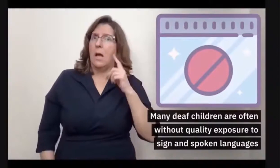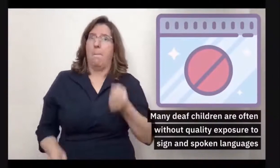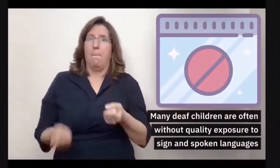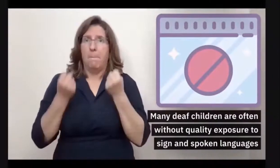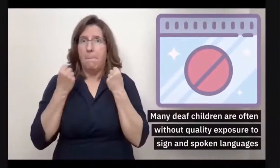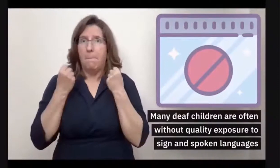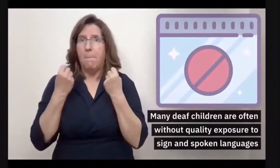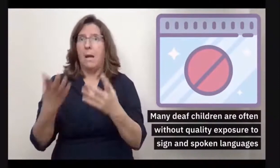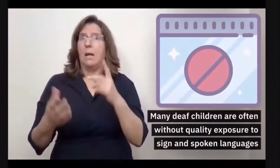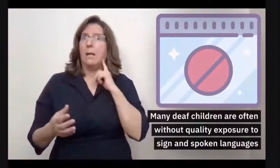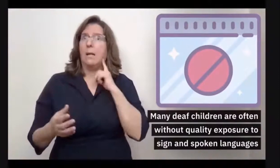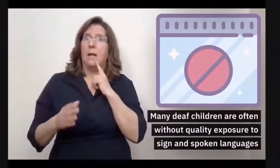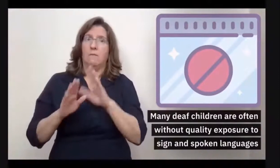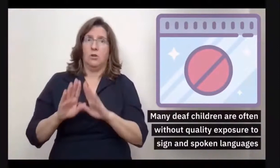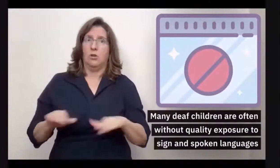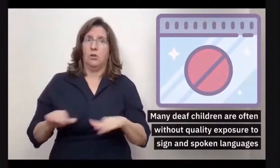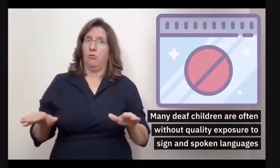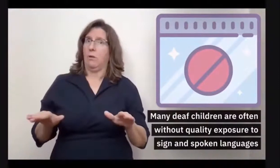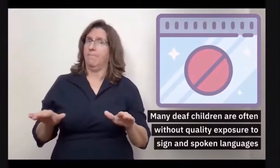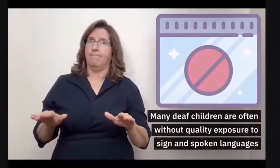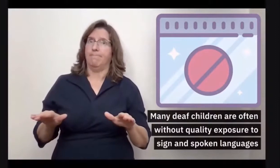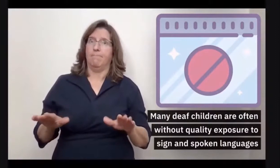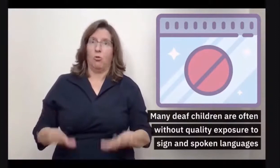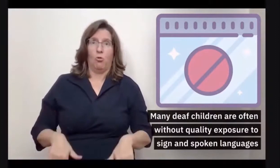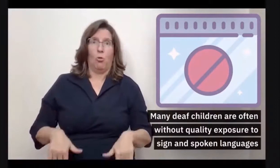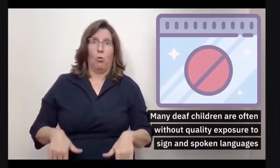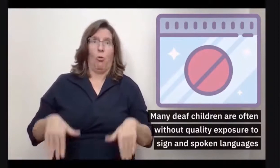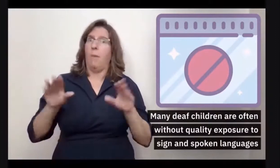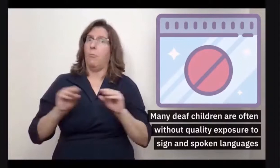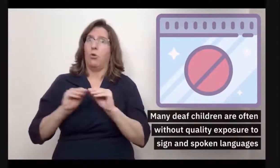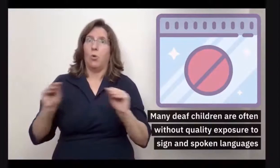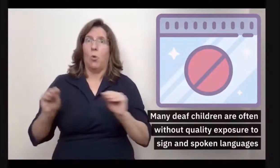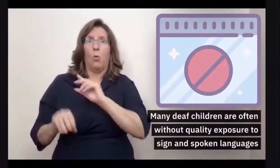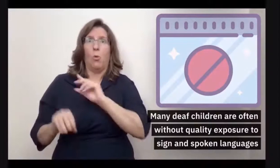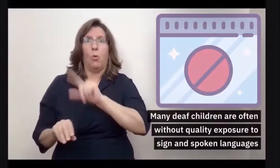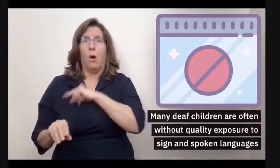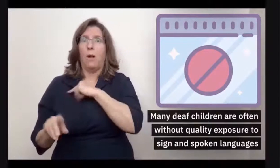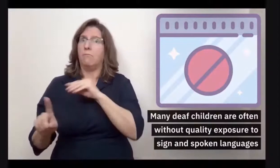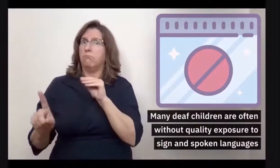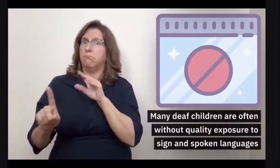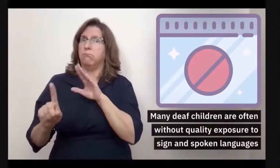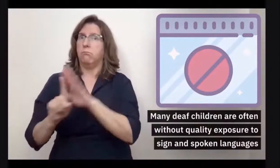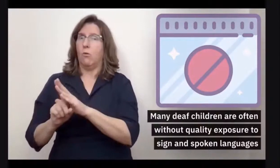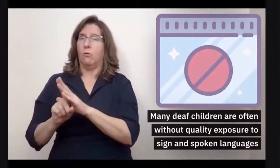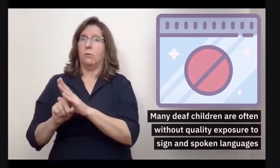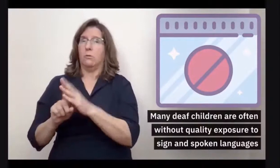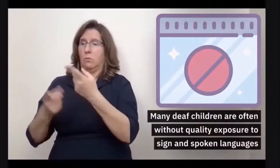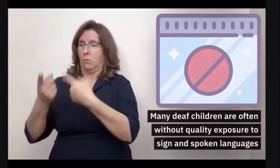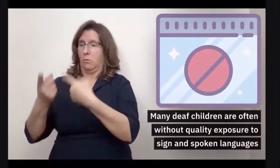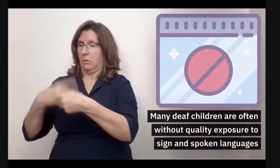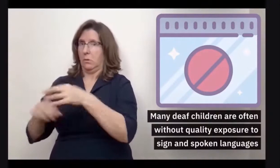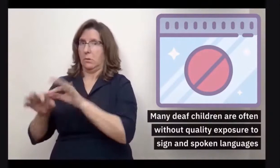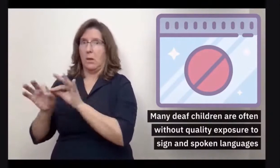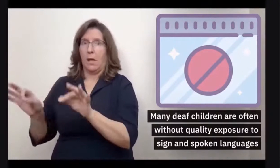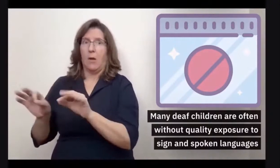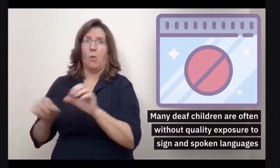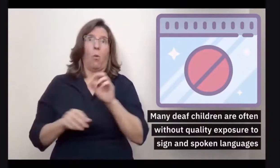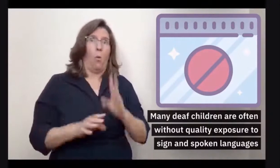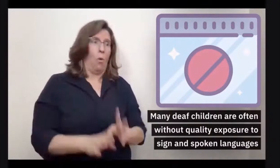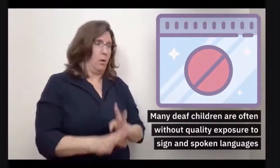lenguaje, calidad de lenguaje, ya sea hablado o en señas, en esos casos hay que hacer, si